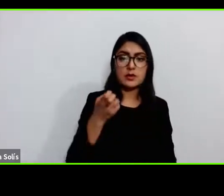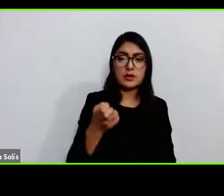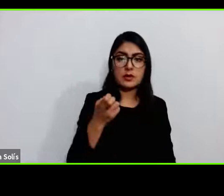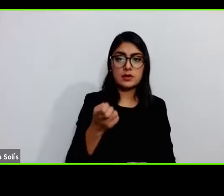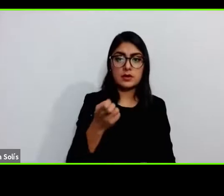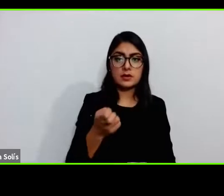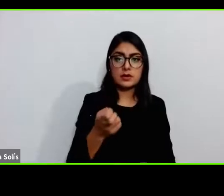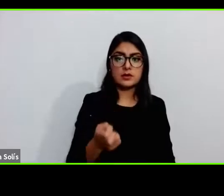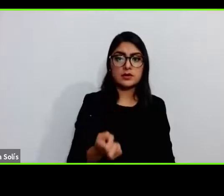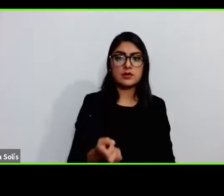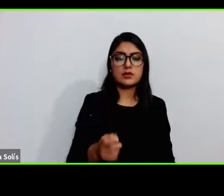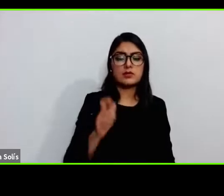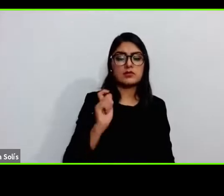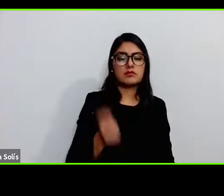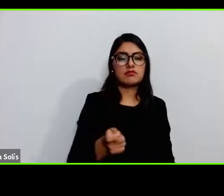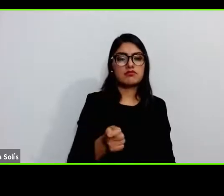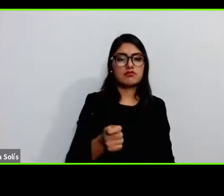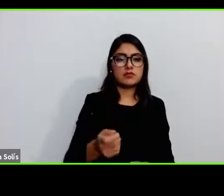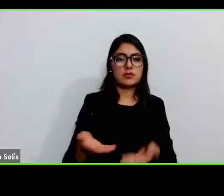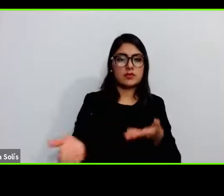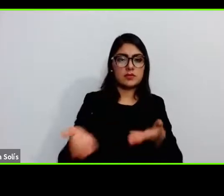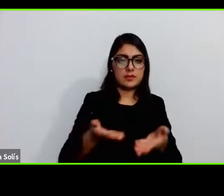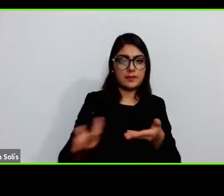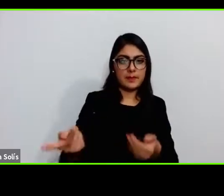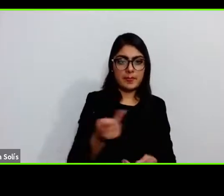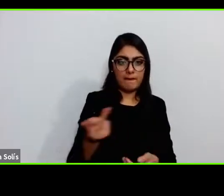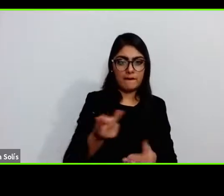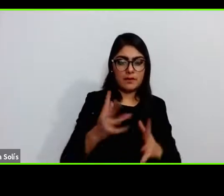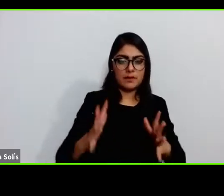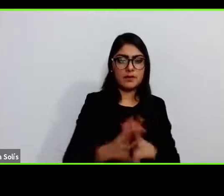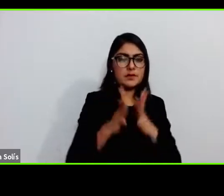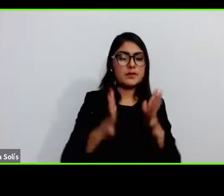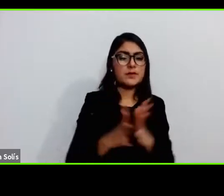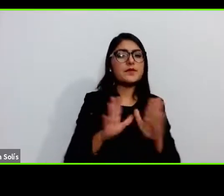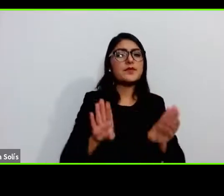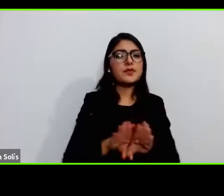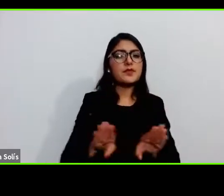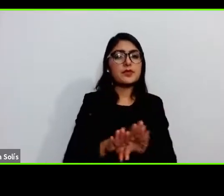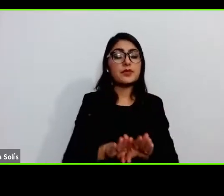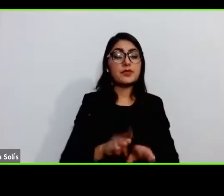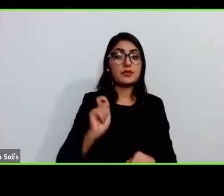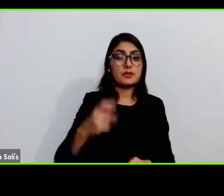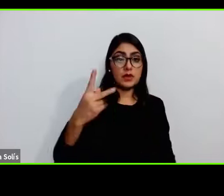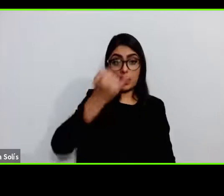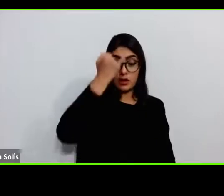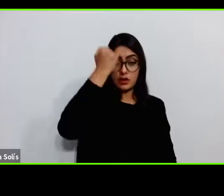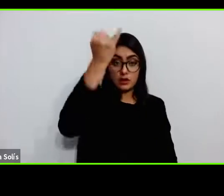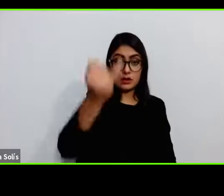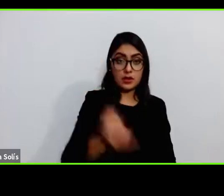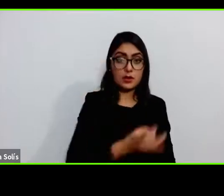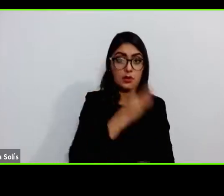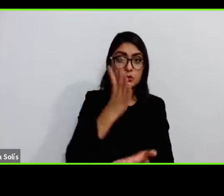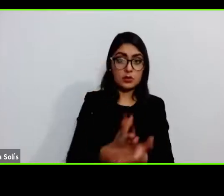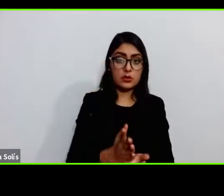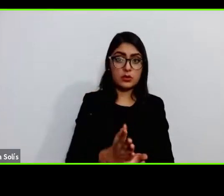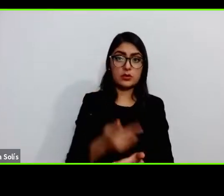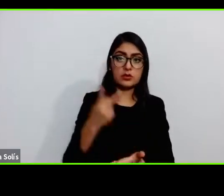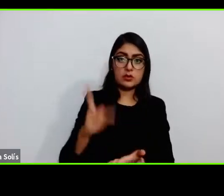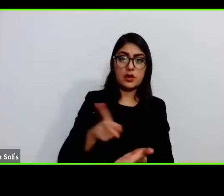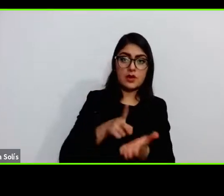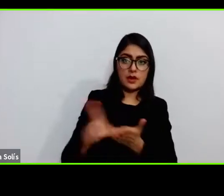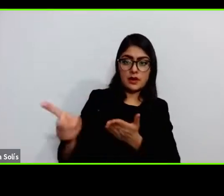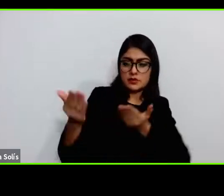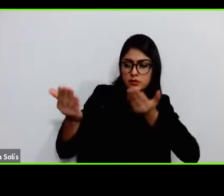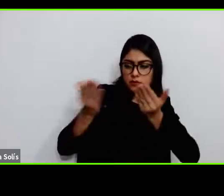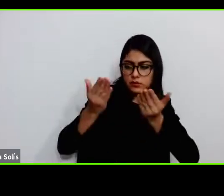para describir esta interacción, no solo la idea de que, o sea, no es solo la idea de hacer derecho comparado, sino que es la idea